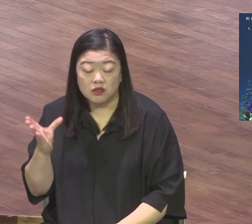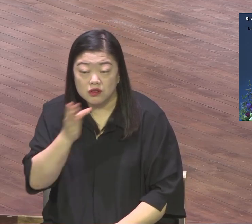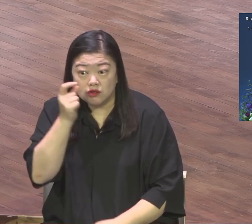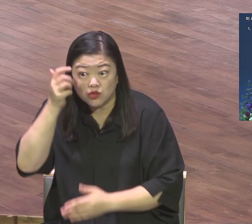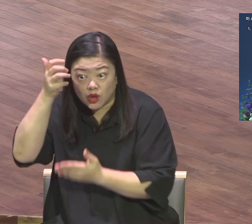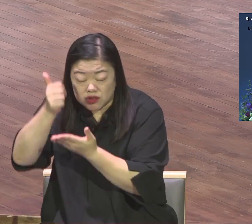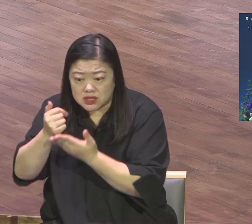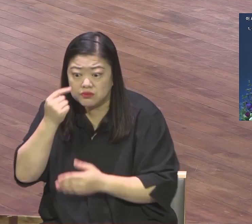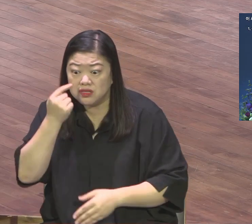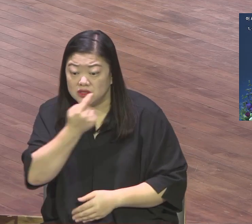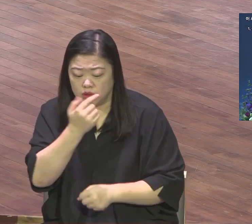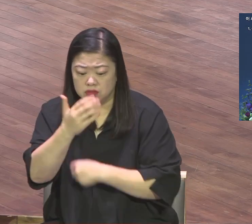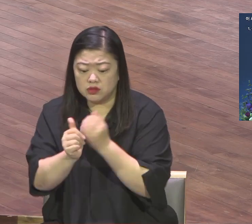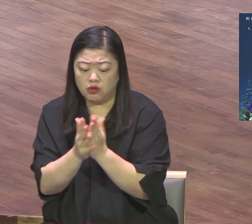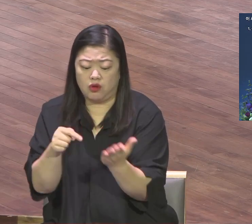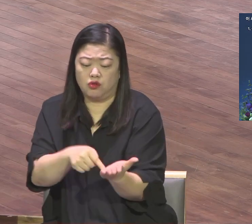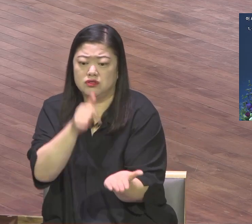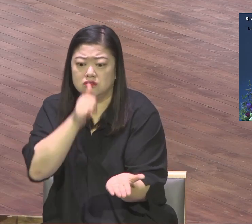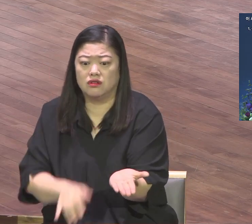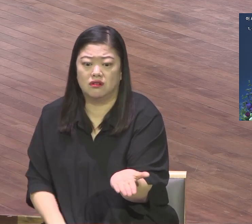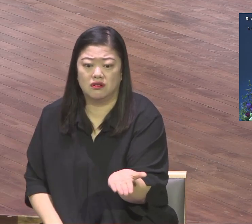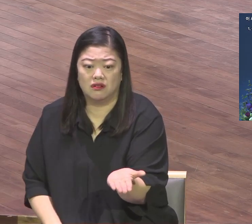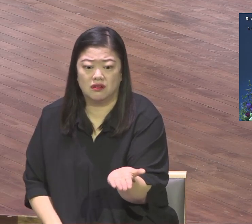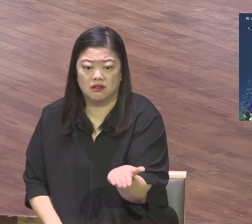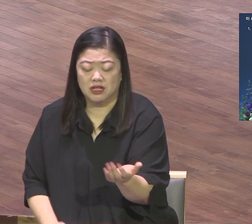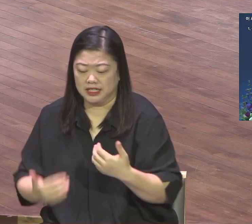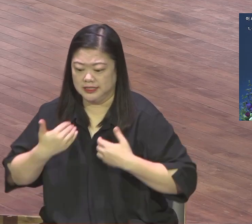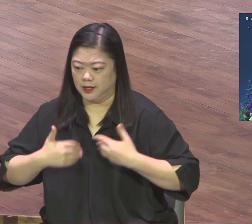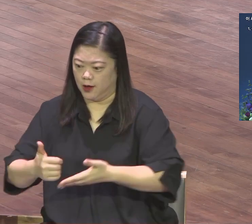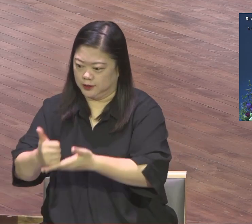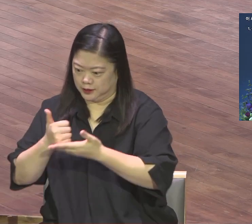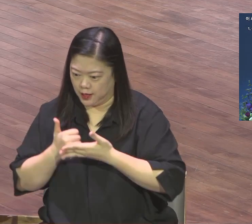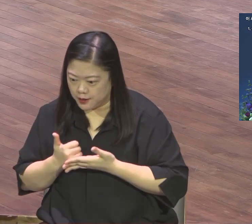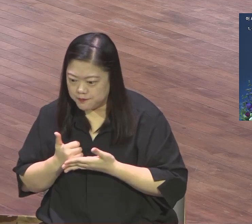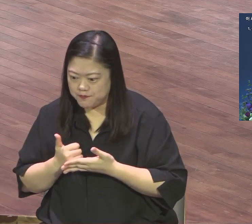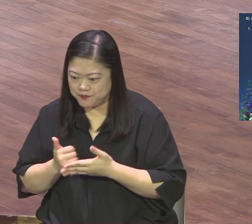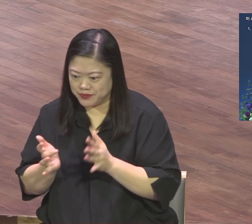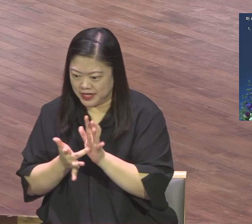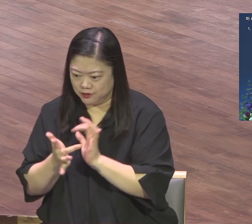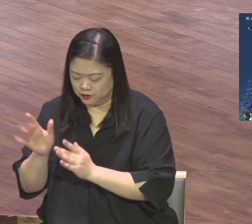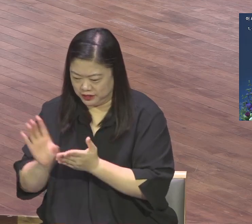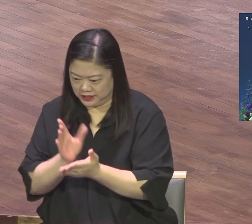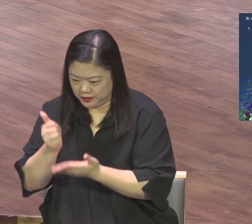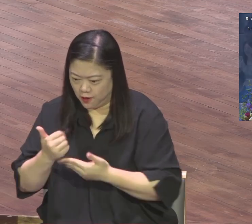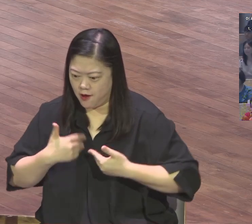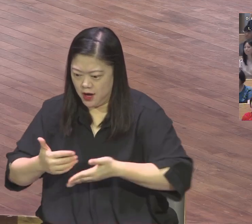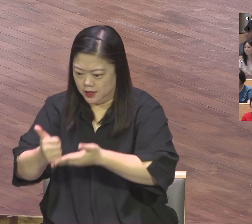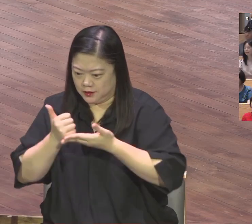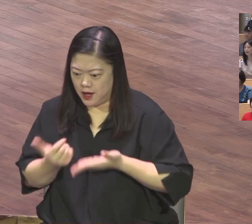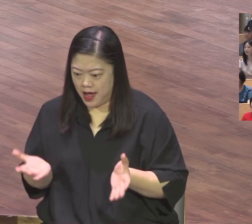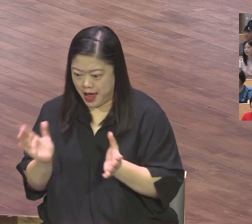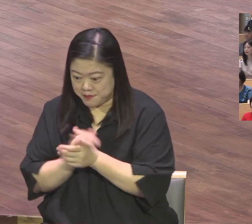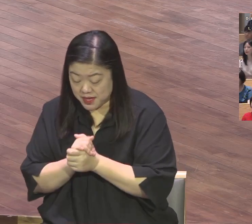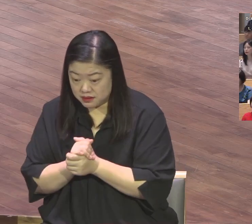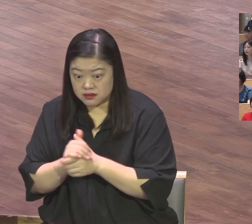그렇지 않더라도 예수가 나의 그리스도로 영접하는 순간에 주의 영이 내 안에 들어오신다.